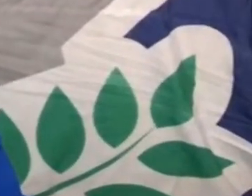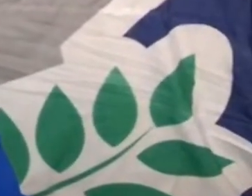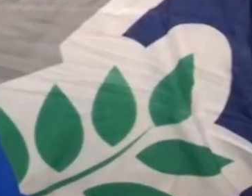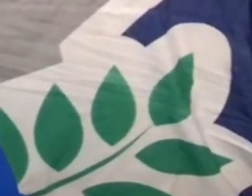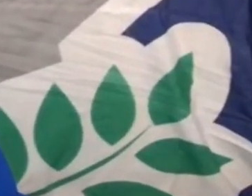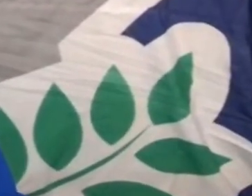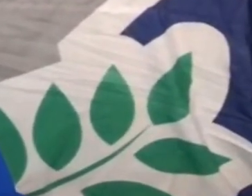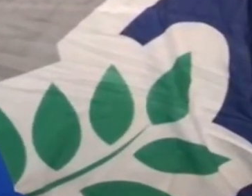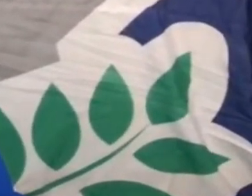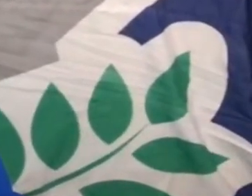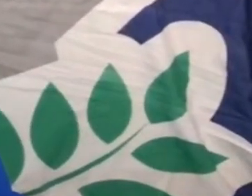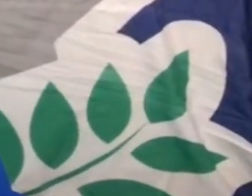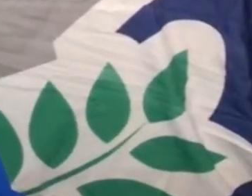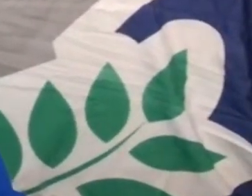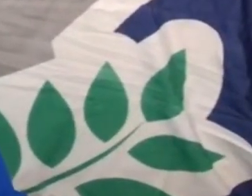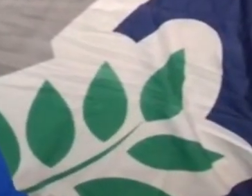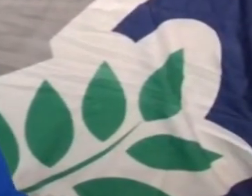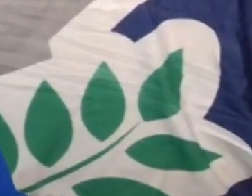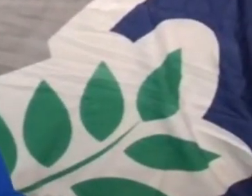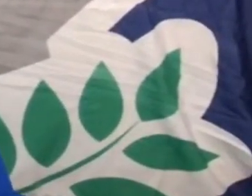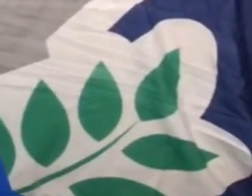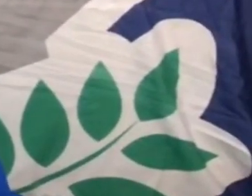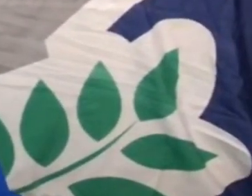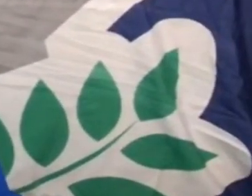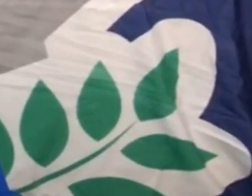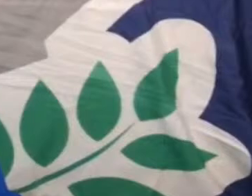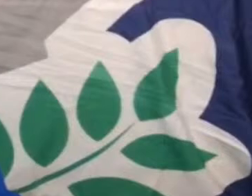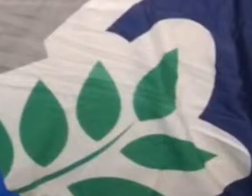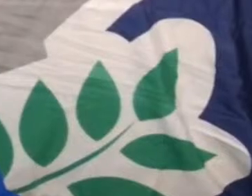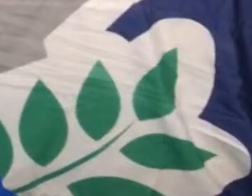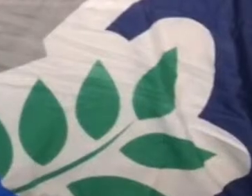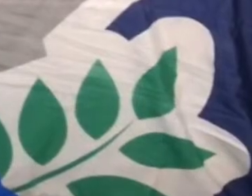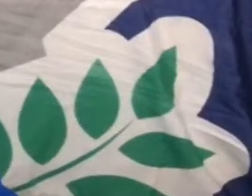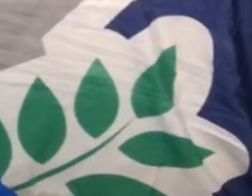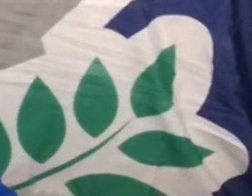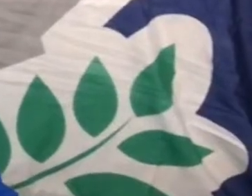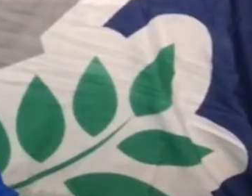Eu centro dias. Eu adoro fazer